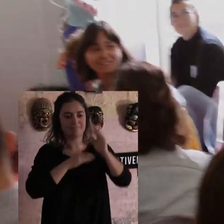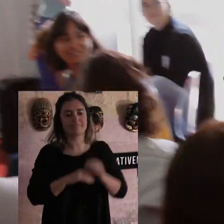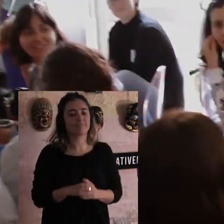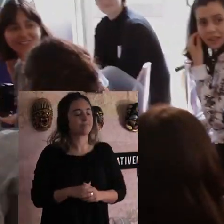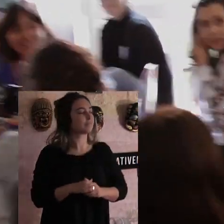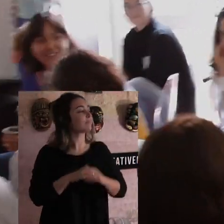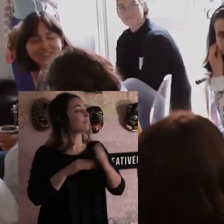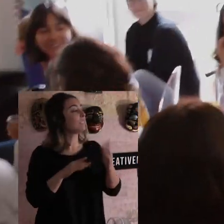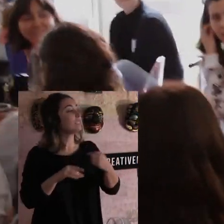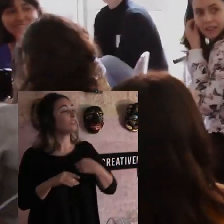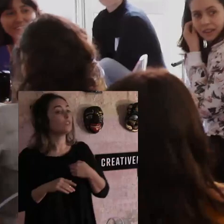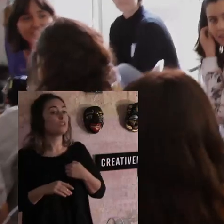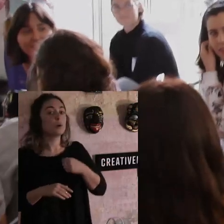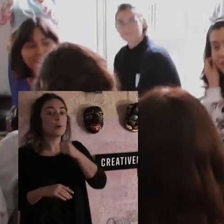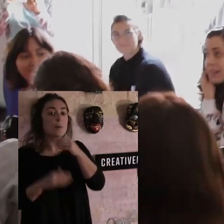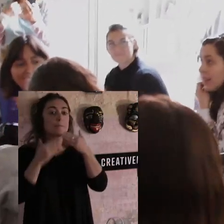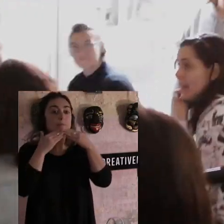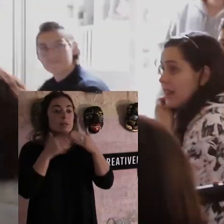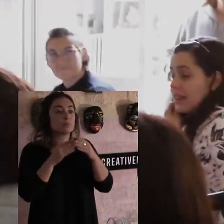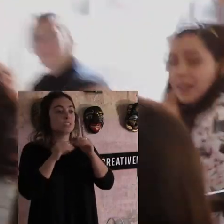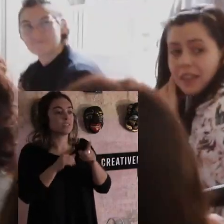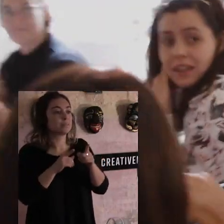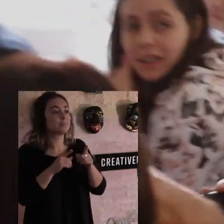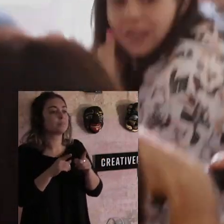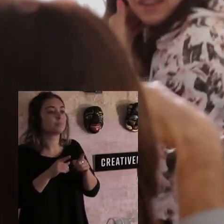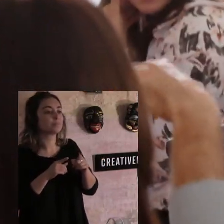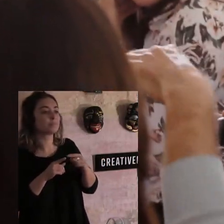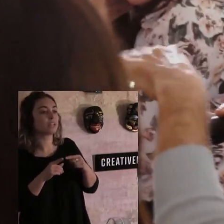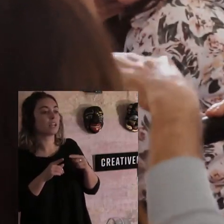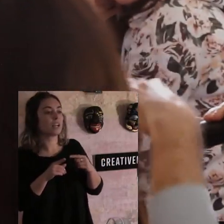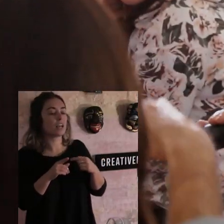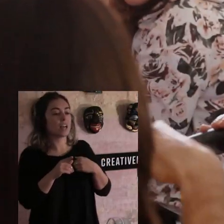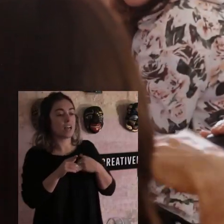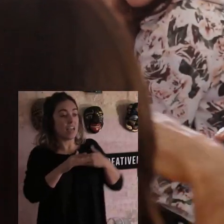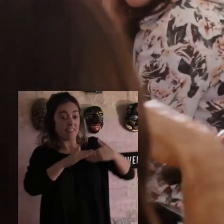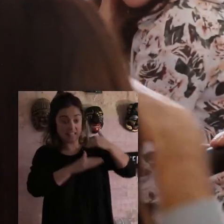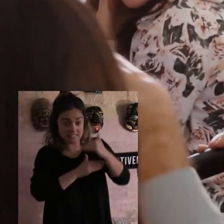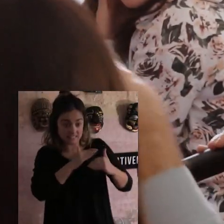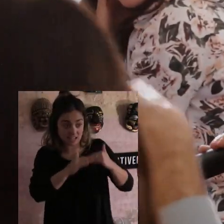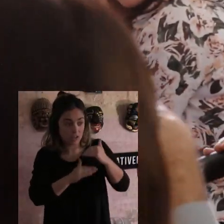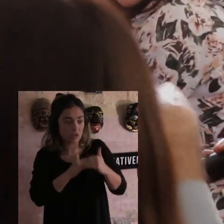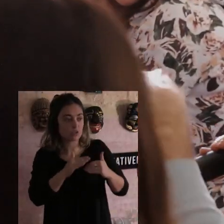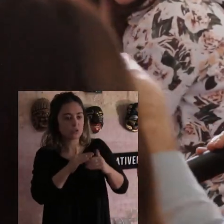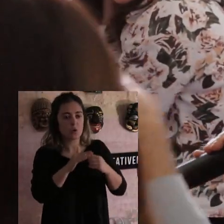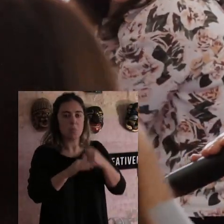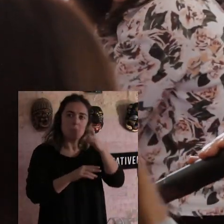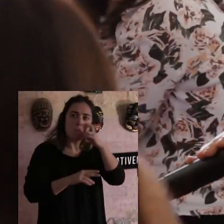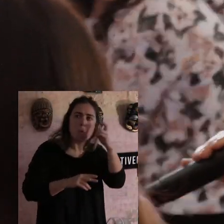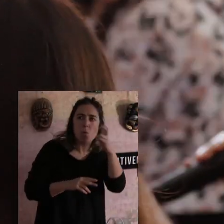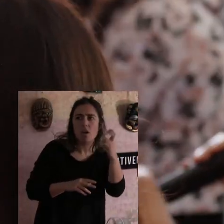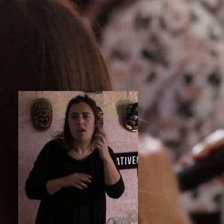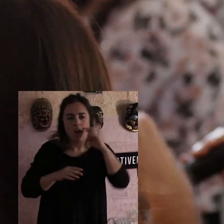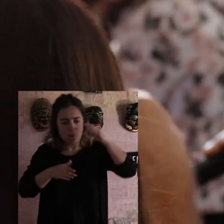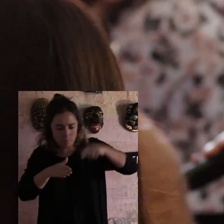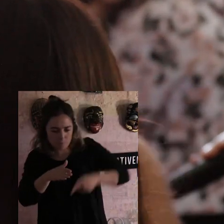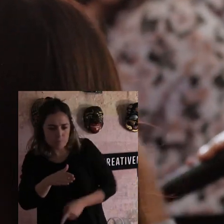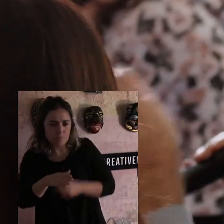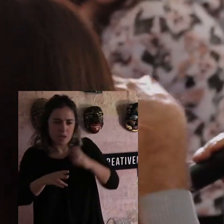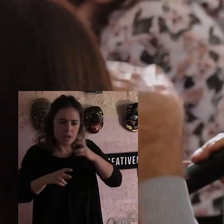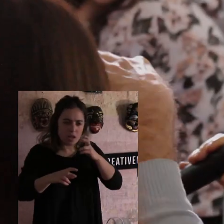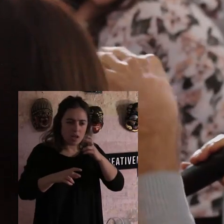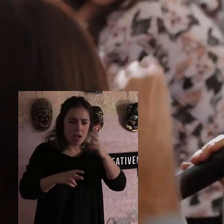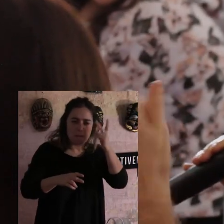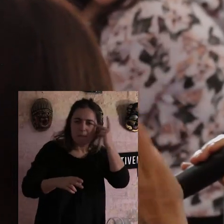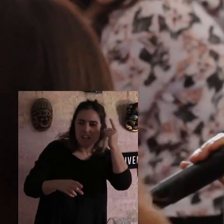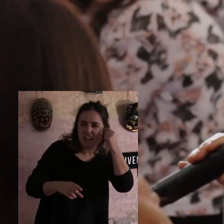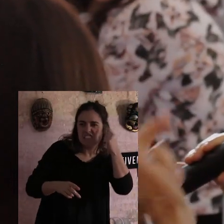Una consulta aquí. Sí. En el desarrollo de ese proceso de búsqueda, exploración, ¿no? Entre